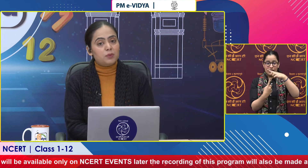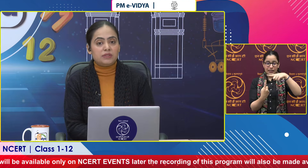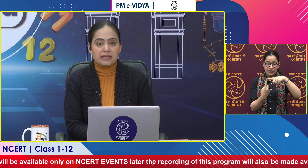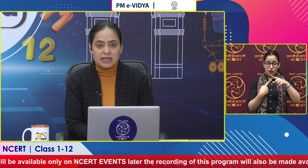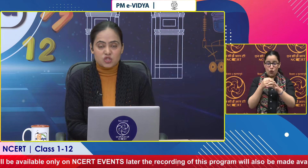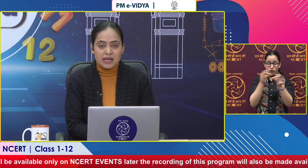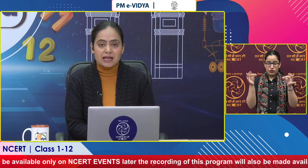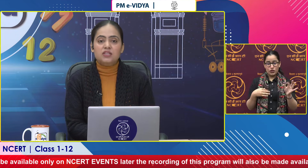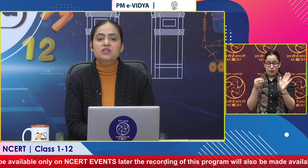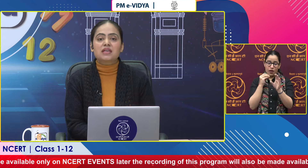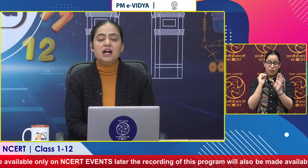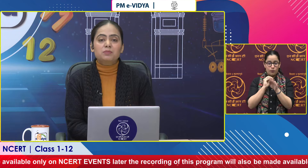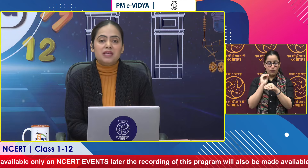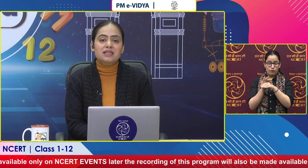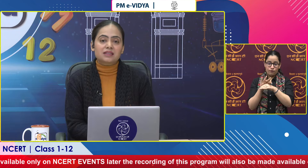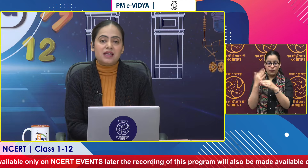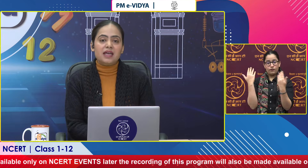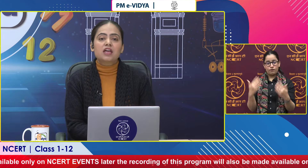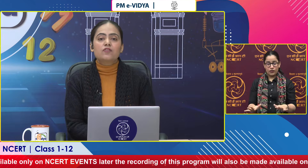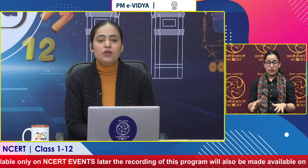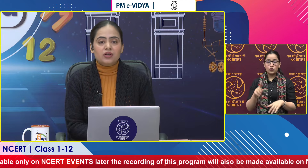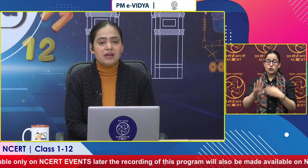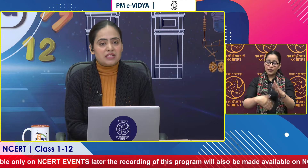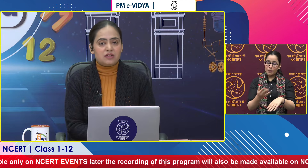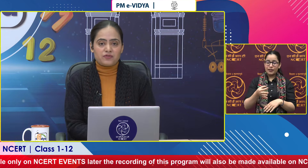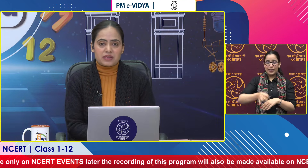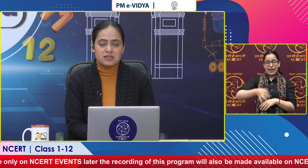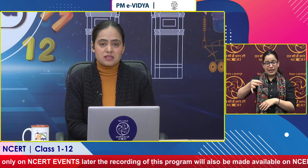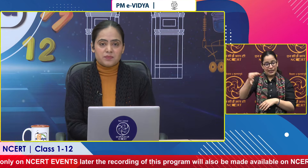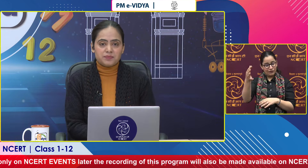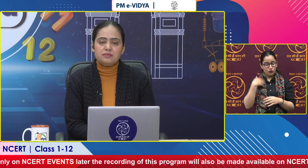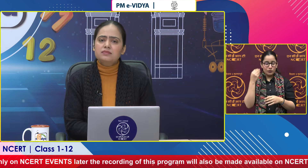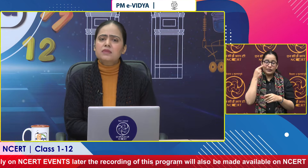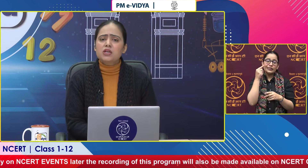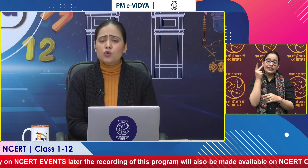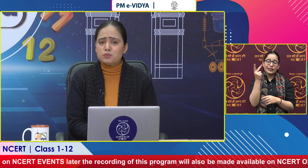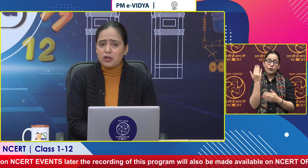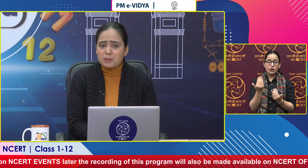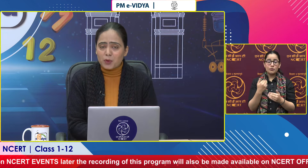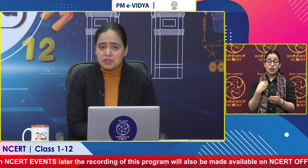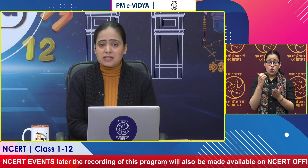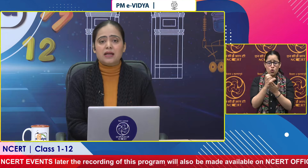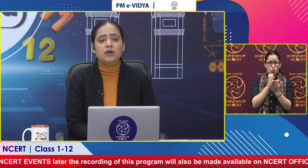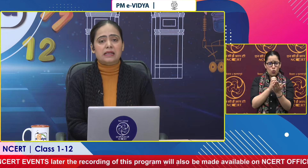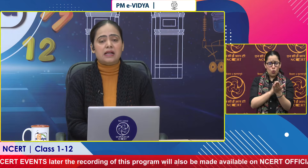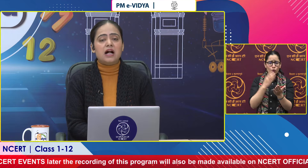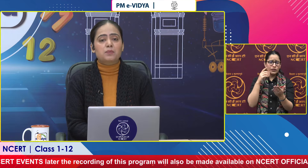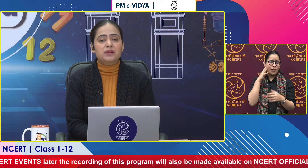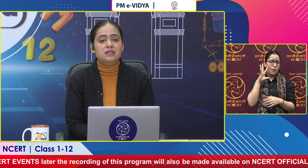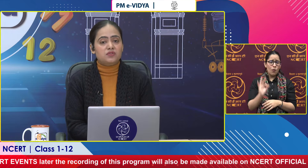अपलोड कर दिया जाएगा, जिसे आप देख सकते हैं फॉर योर लेटर रेफरेंसेस। ये कोर्स बहुत इंपॉर्टेंट है, और अगर आप